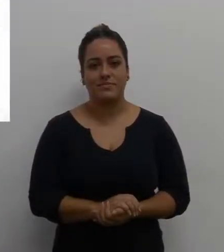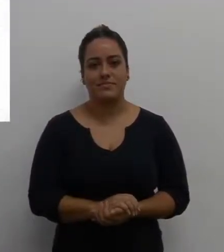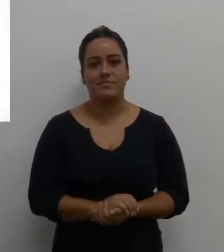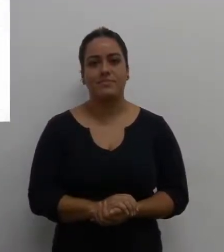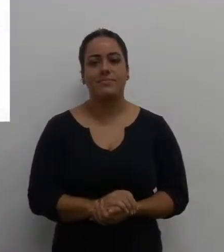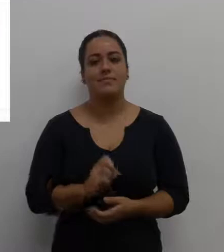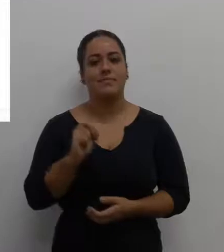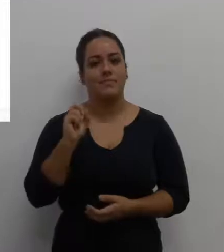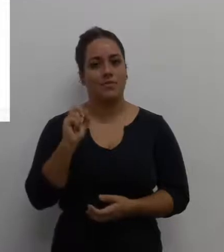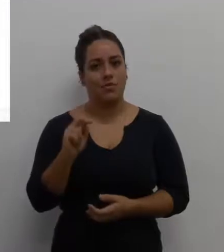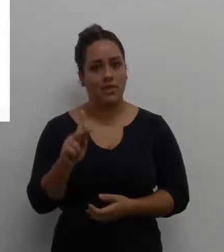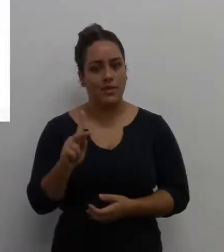Ok?